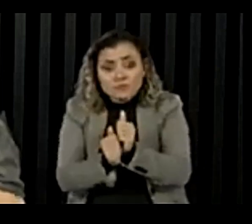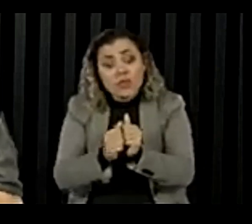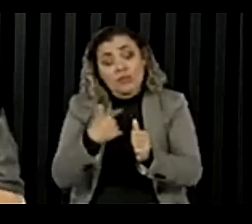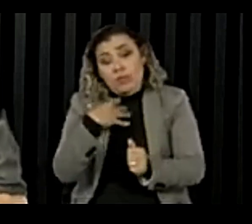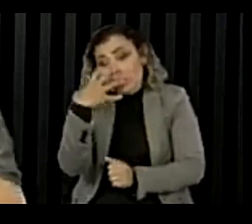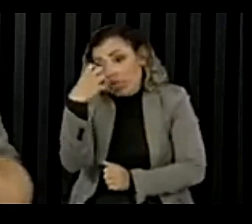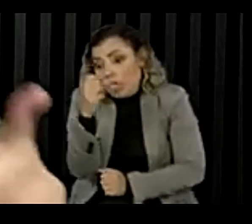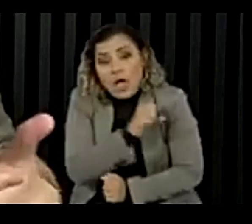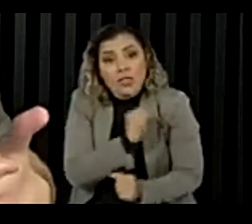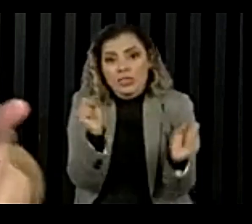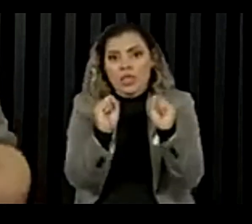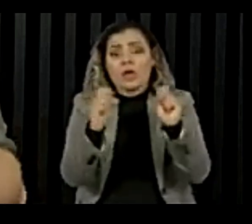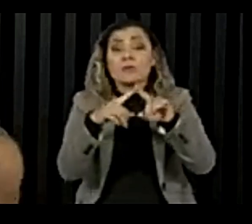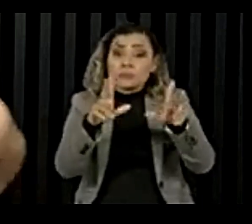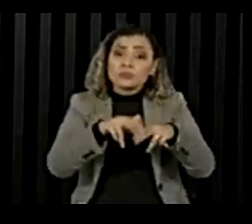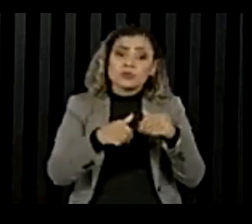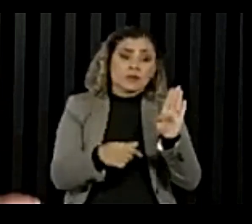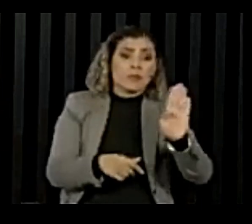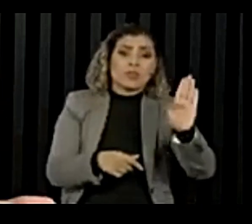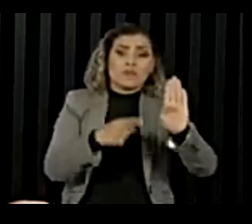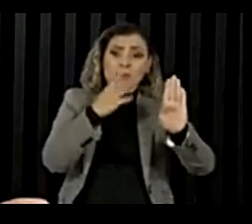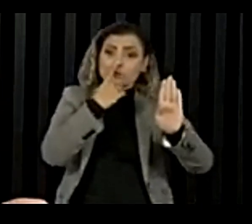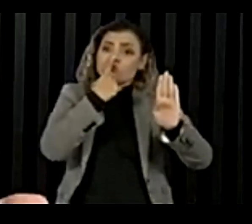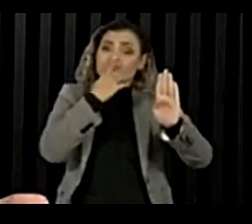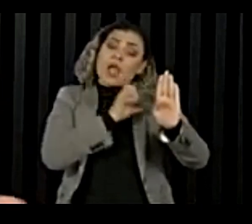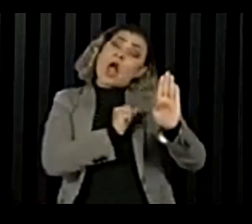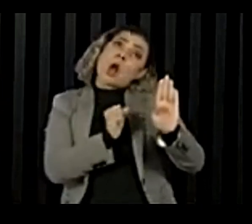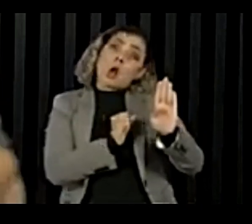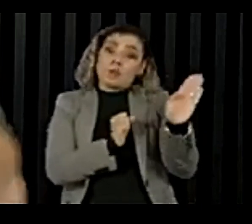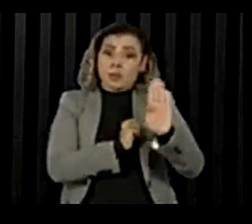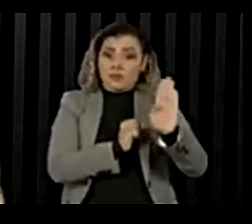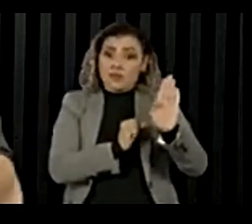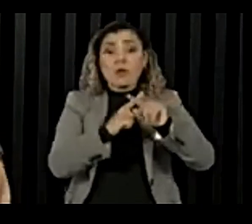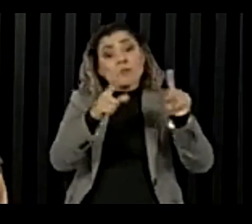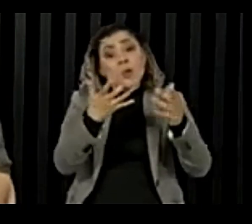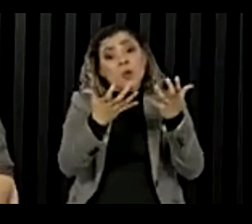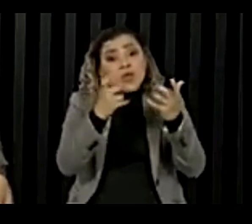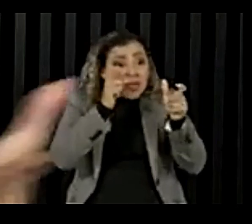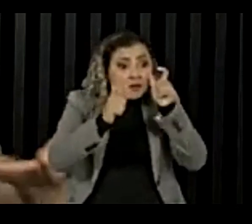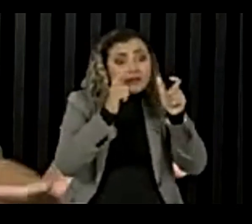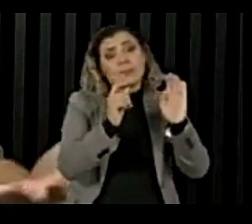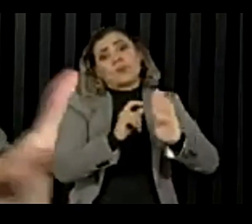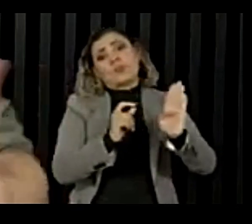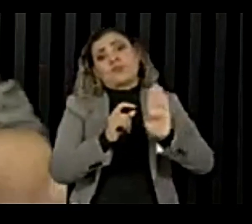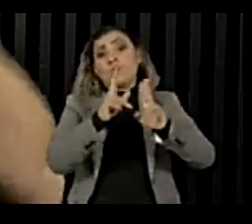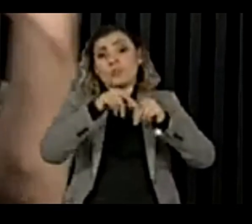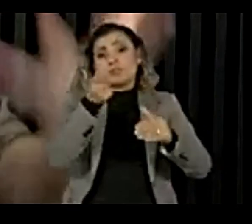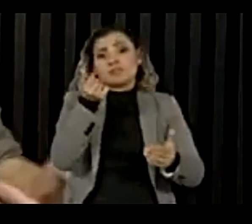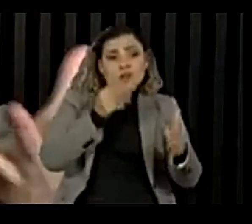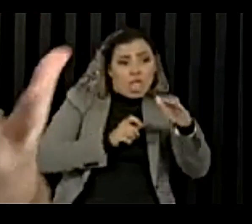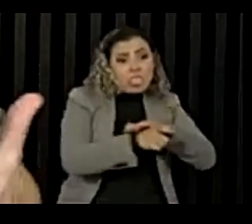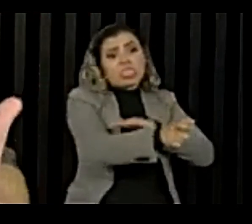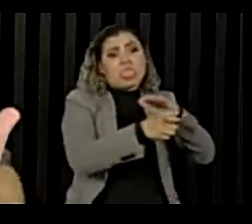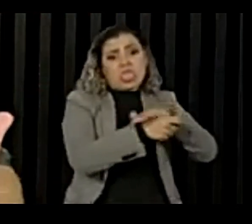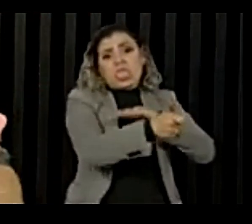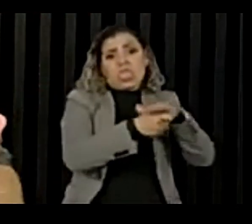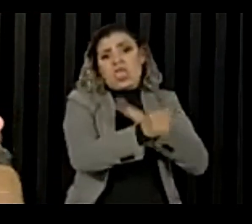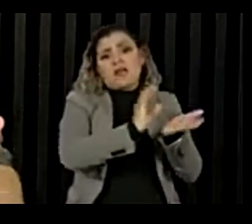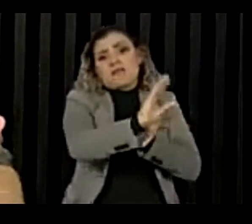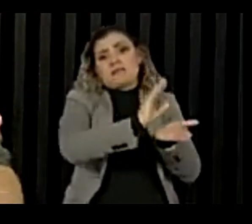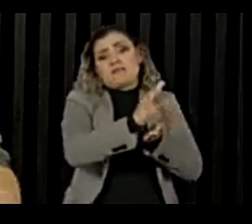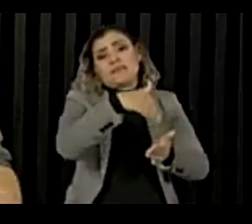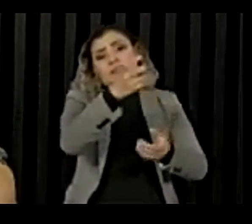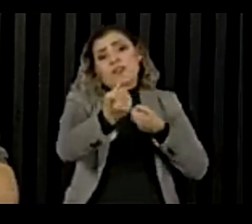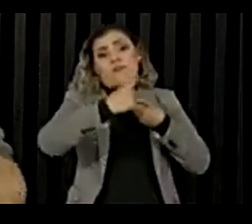Então, eu acabei me aproximando do Botafogo por ser meu clube do coração e eu querer ver o Botafogo voltar a ser protagonista do